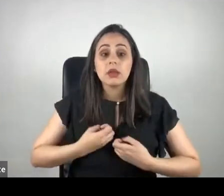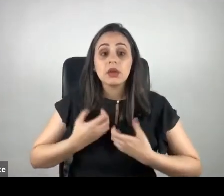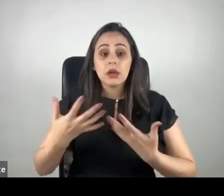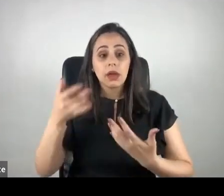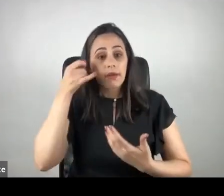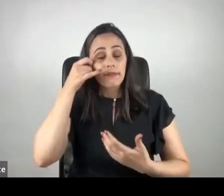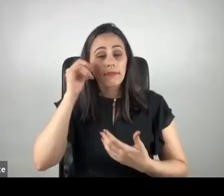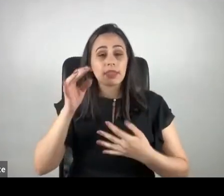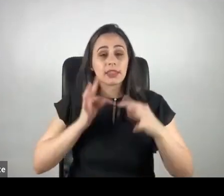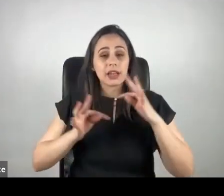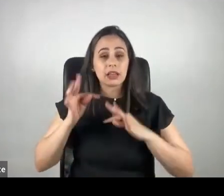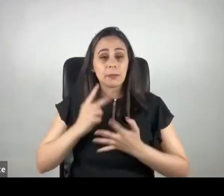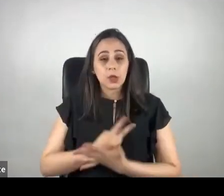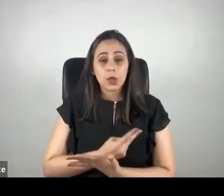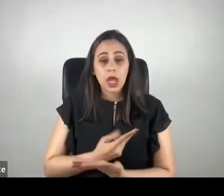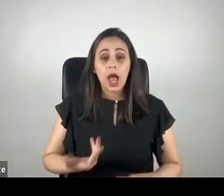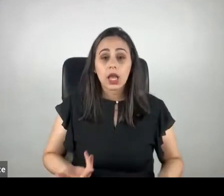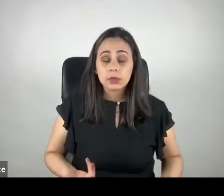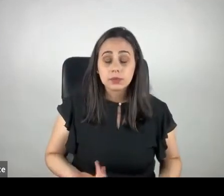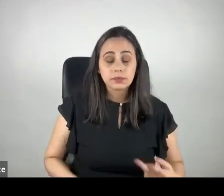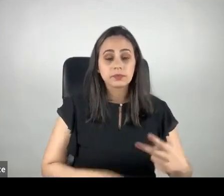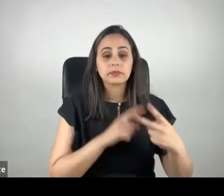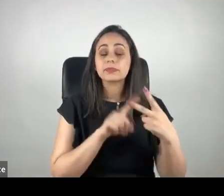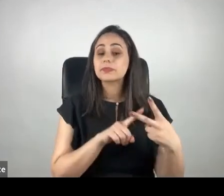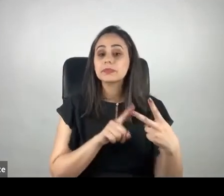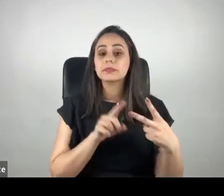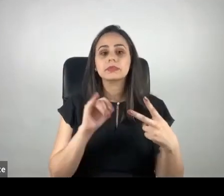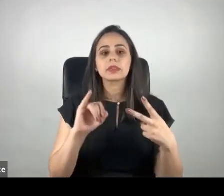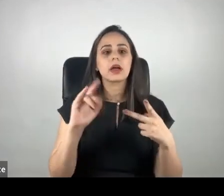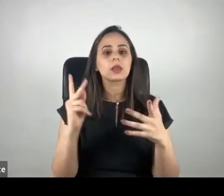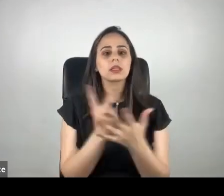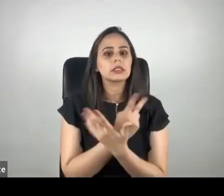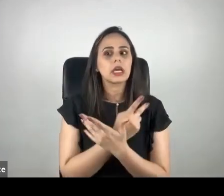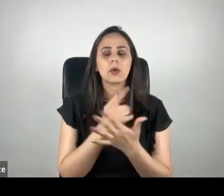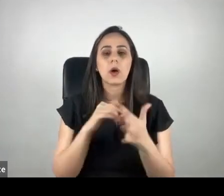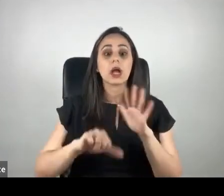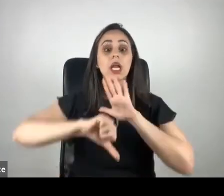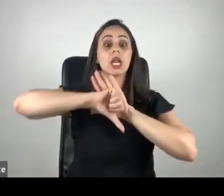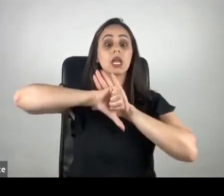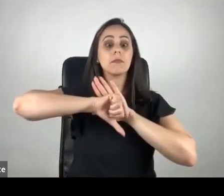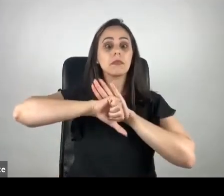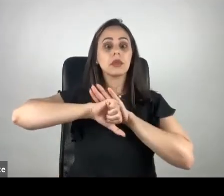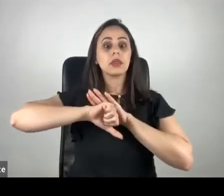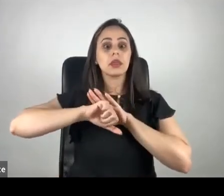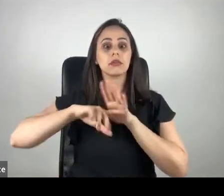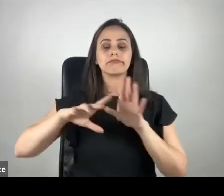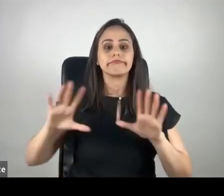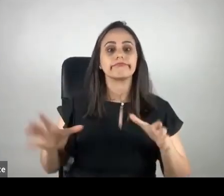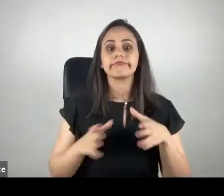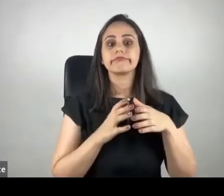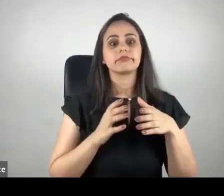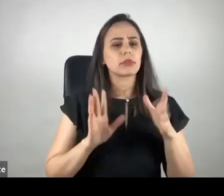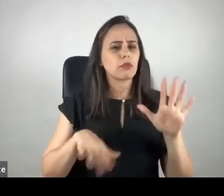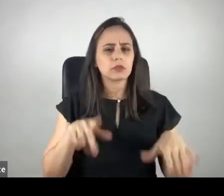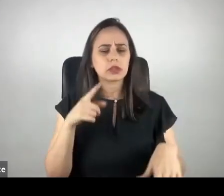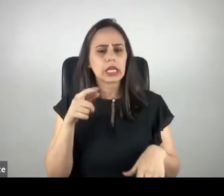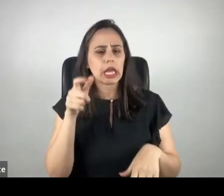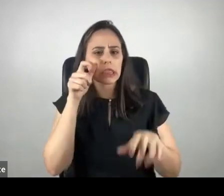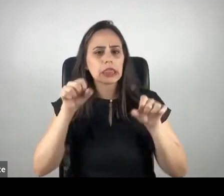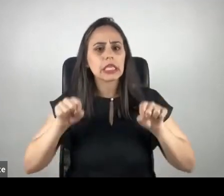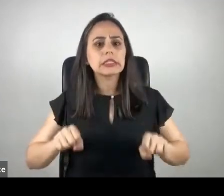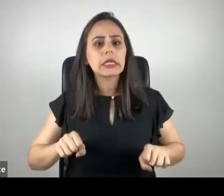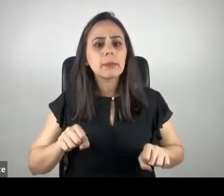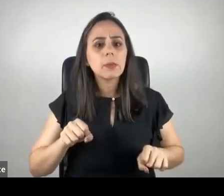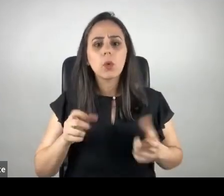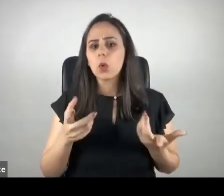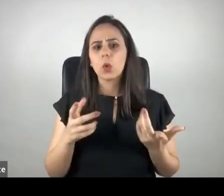tratar errado. Se acontecer um crime e você estiver envolvido, seja como testemunha, como réu ou